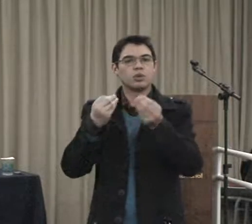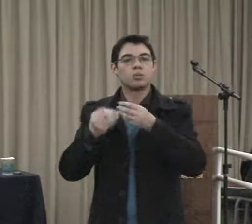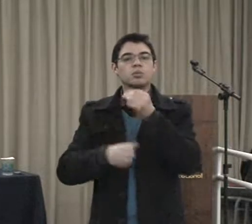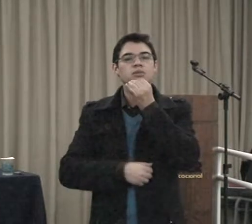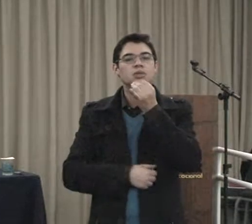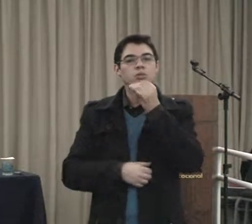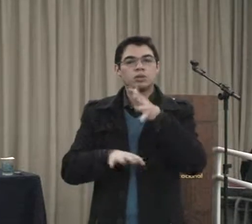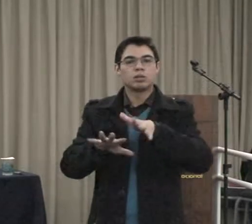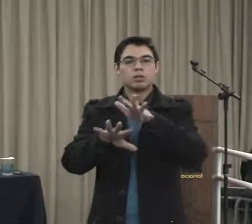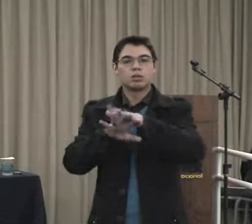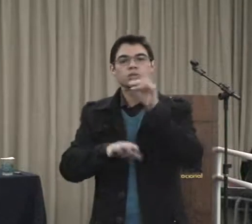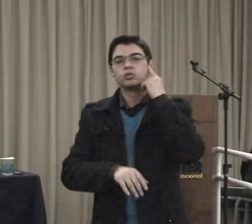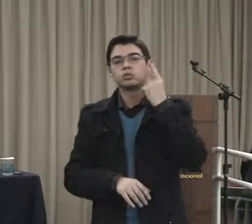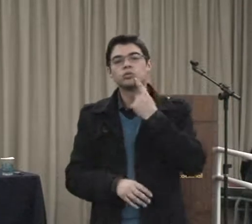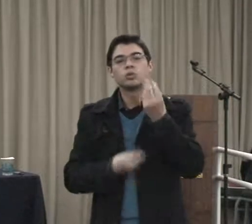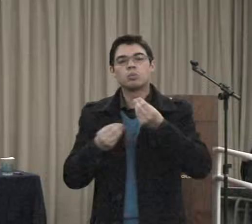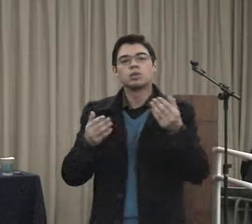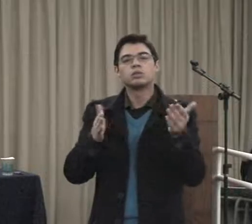por exemplo, precisou